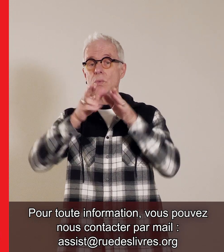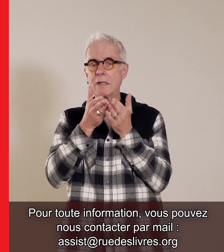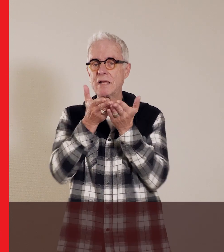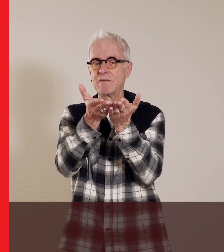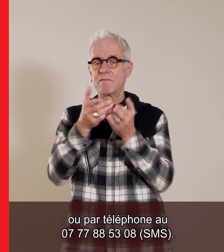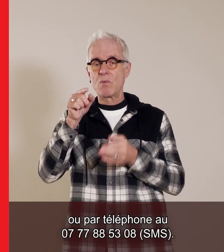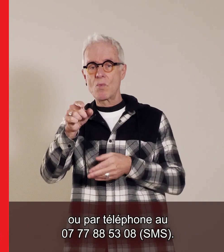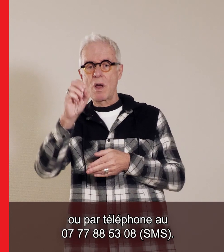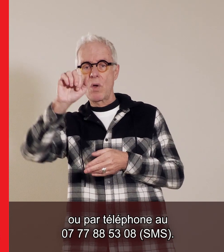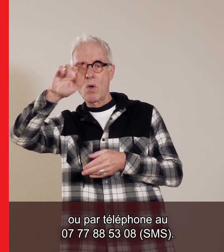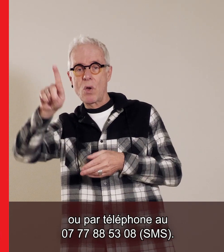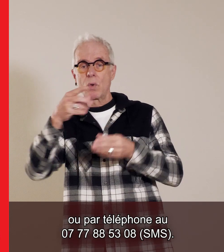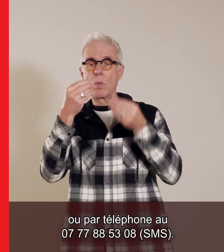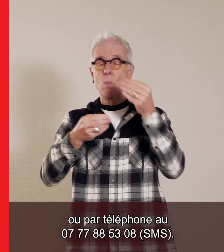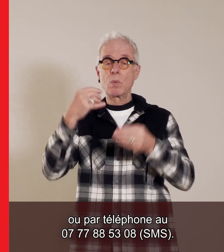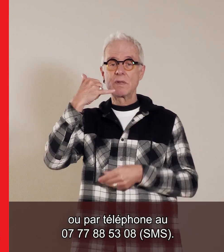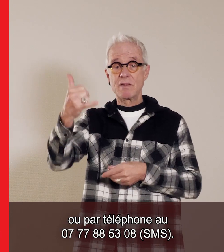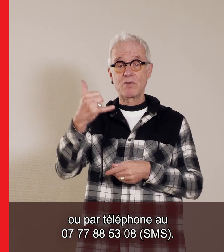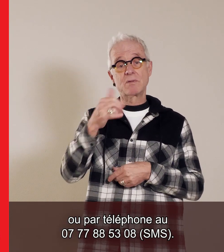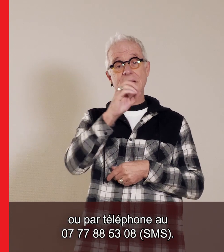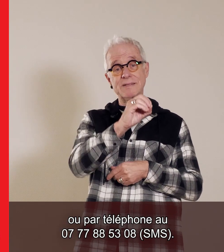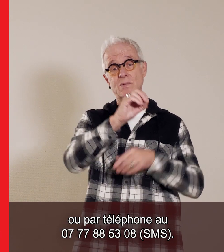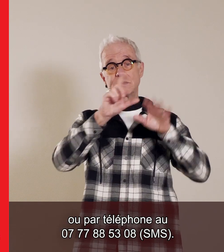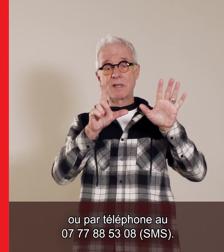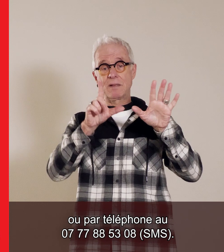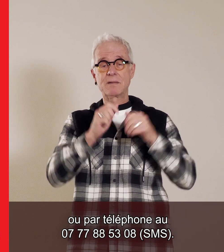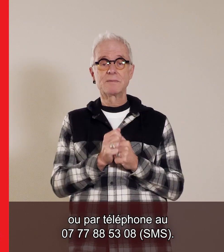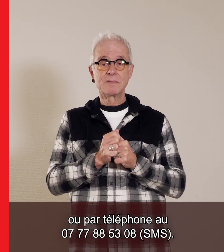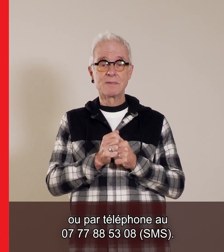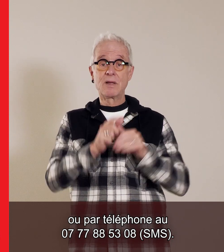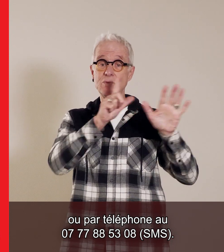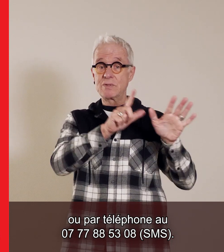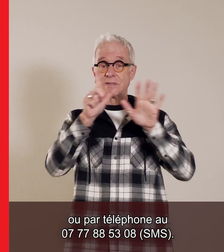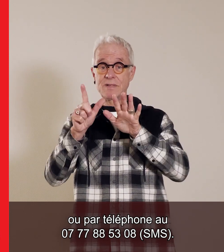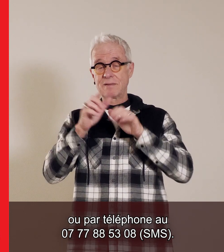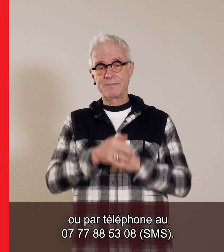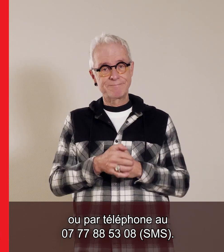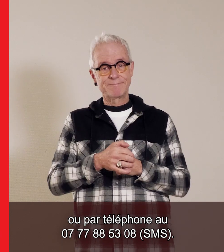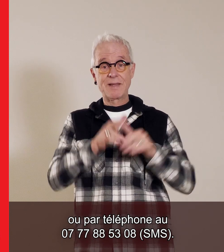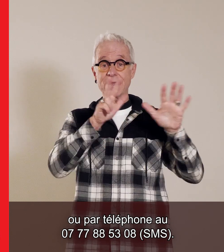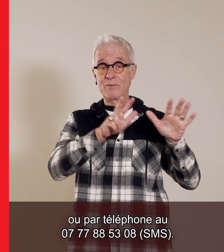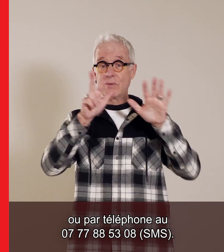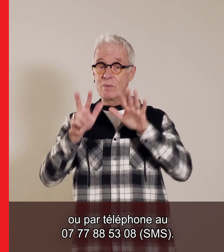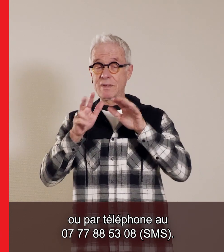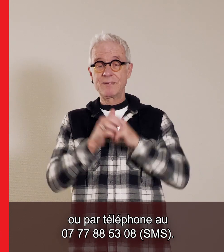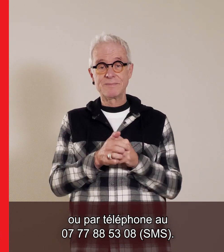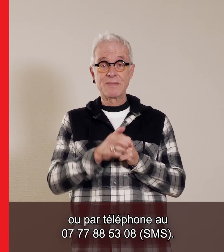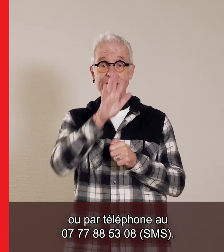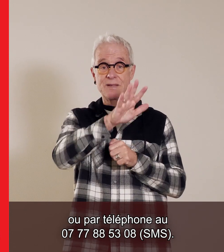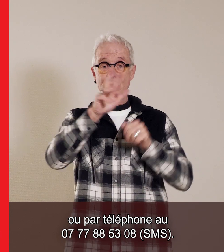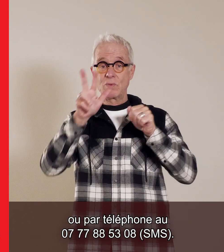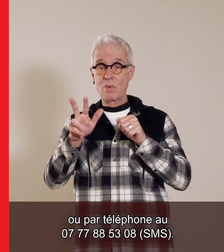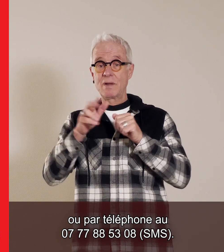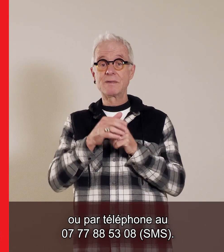assist@ruedeslivres.org ou par téléphone au 07 77 88